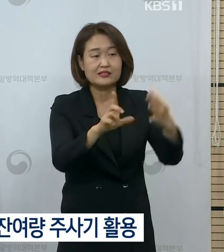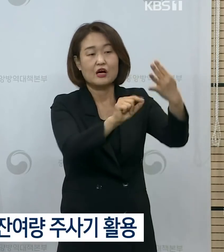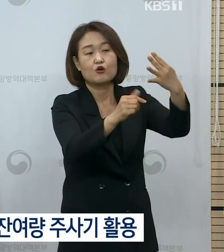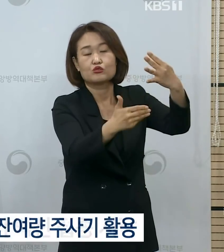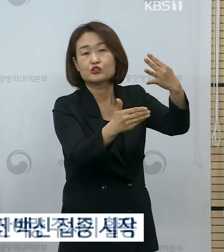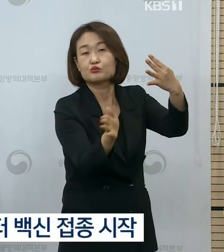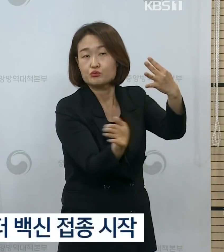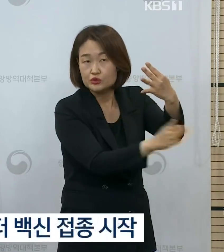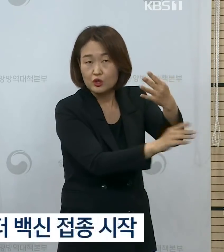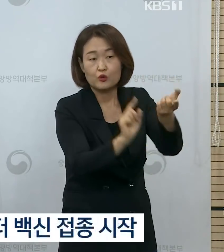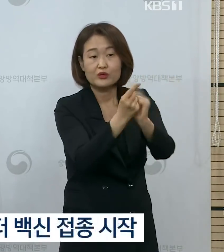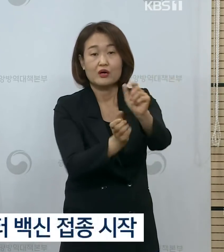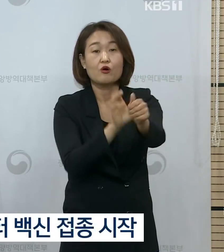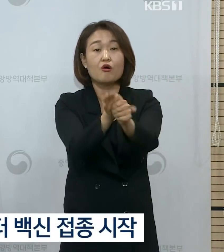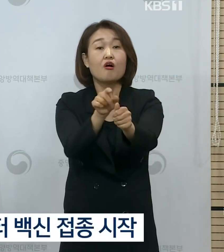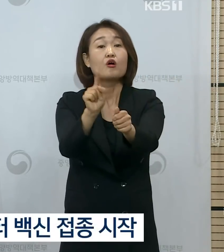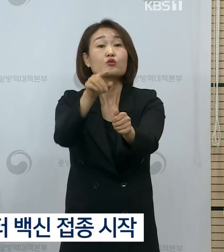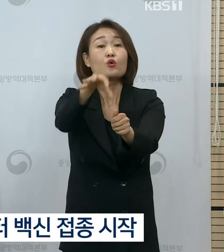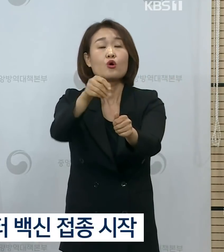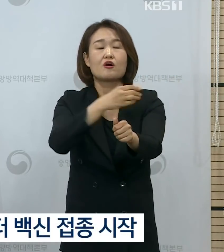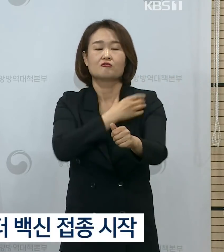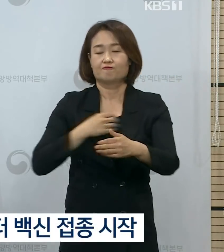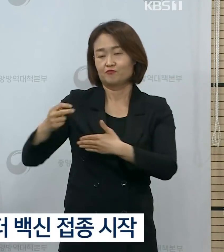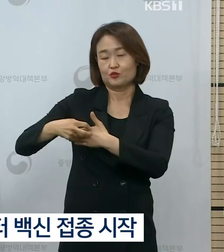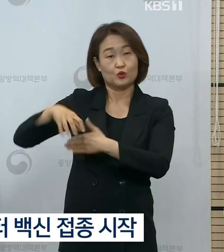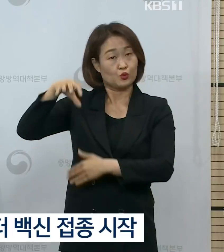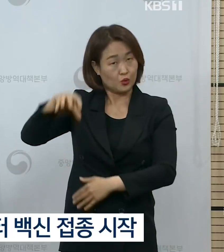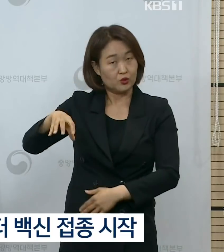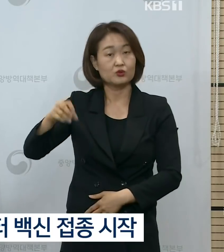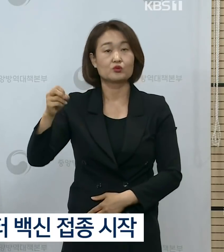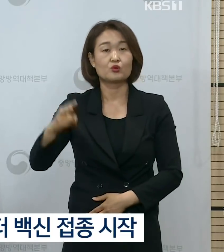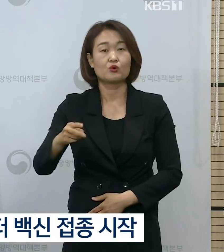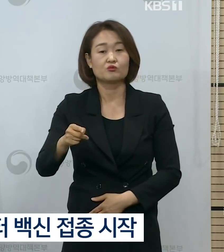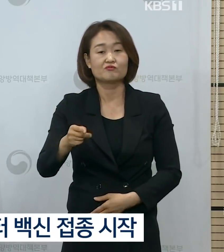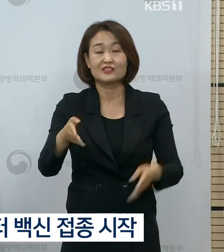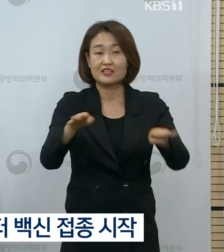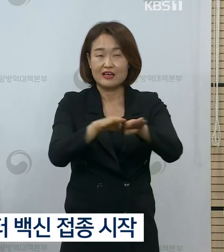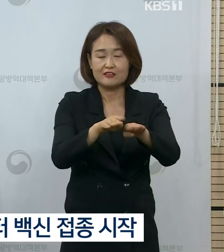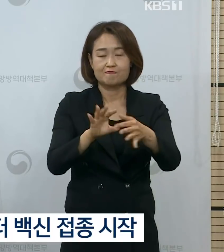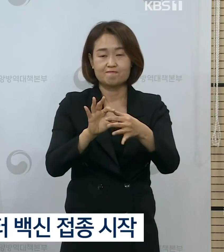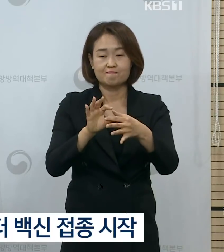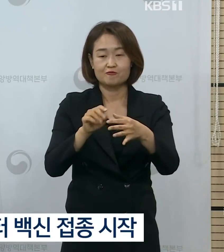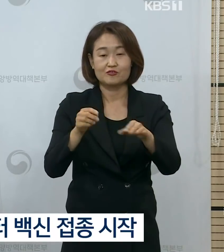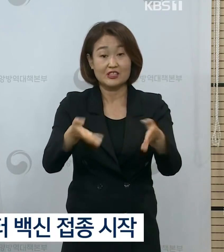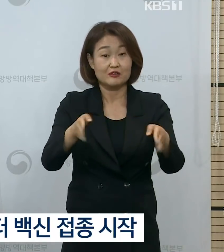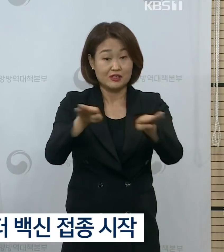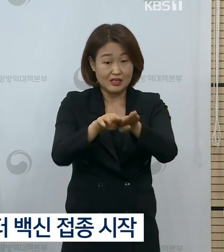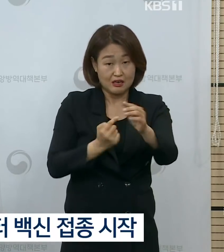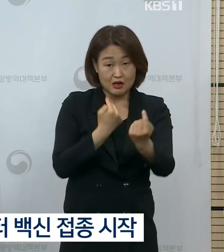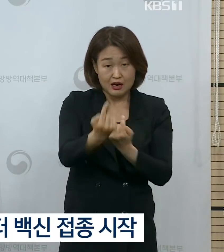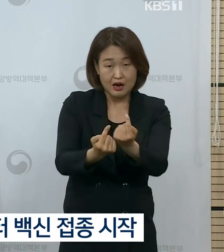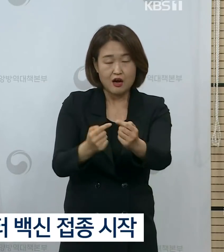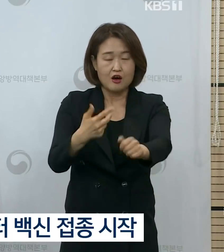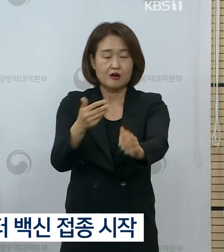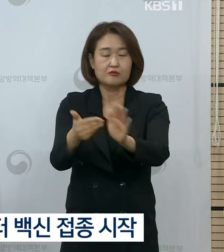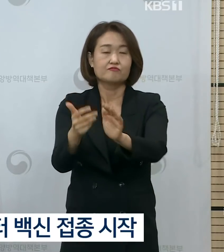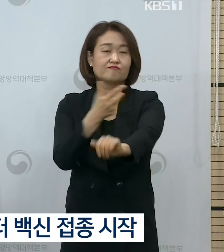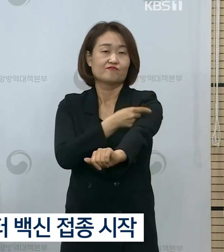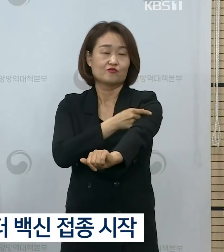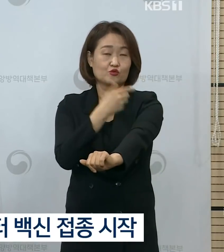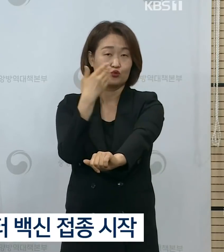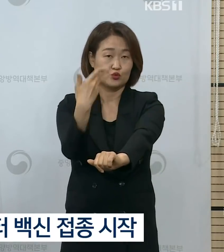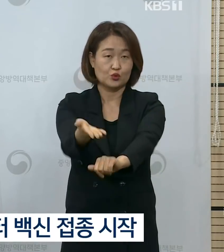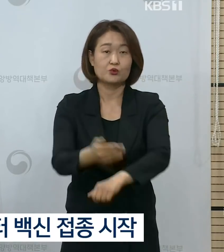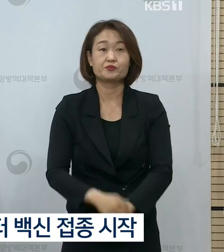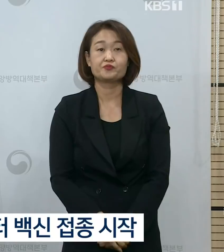9일부터 위탁의료기관, 보건소 또는 기관 자체 의료기관을 통해서 접종을 시작합니다. 노인